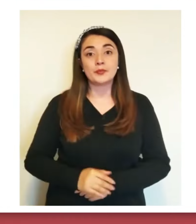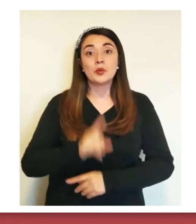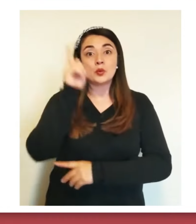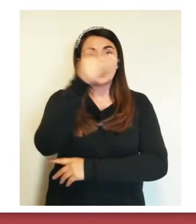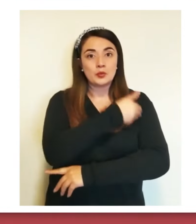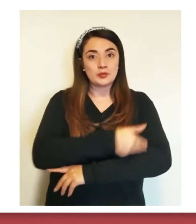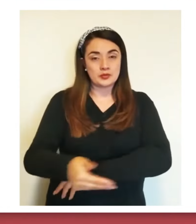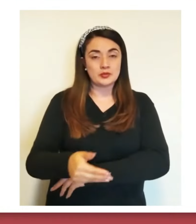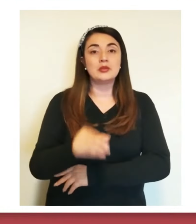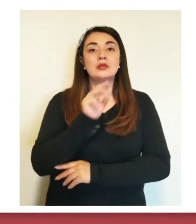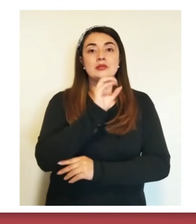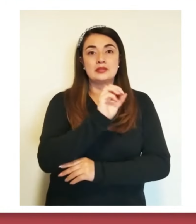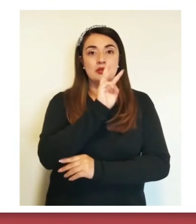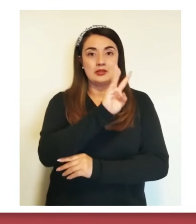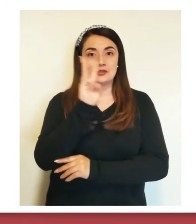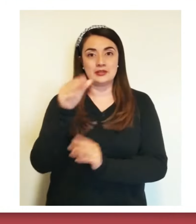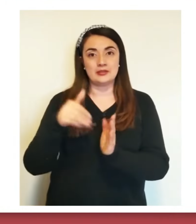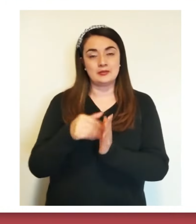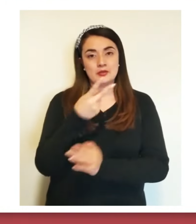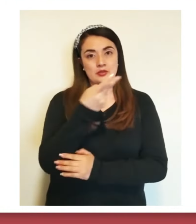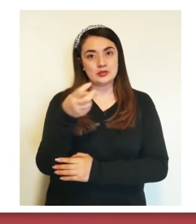confirmados.